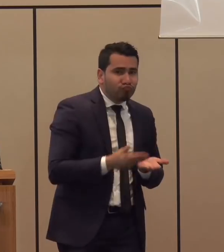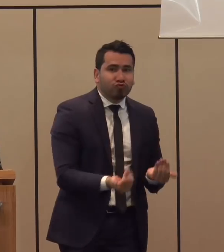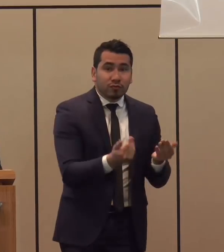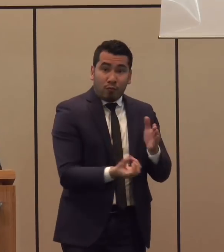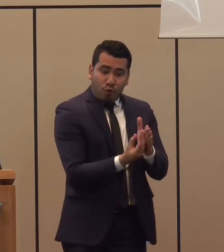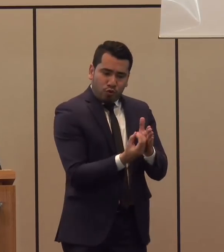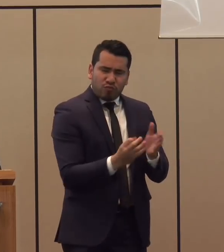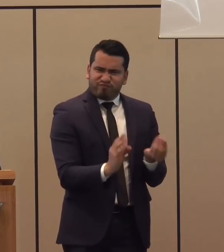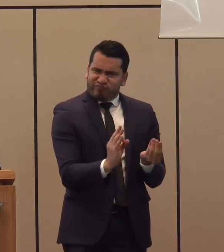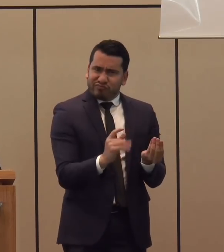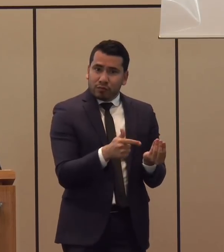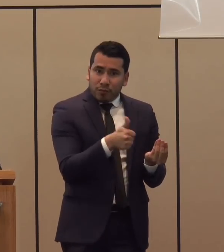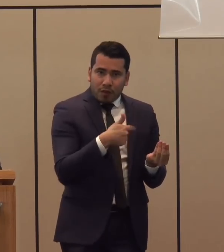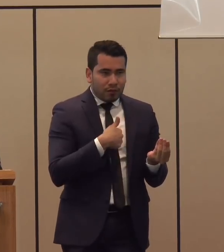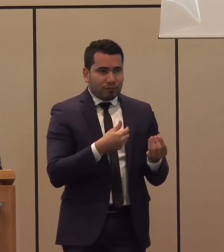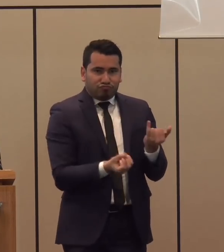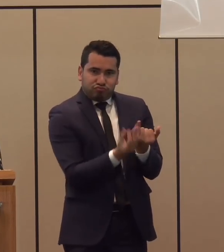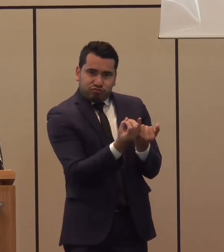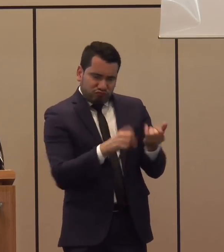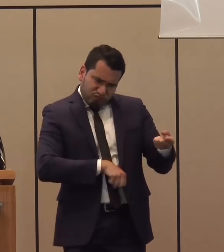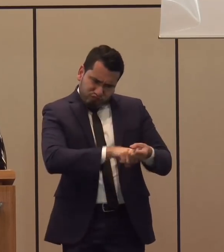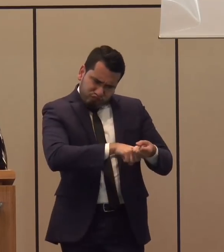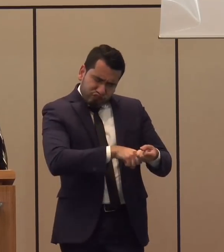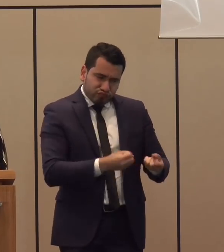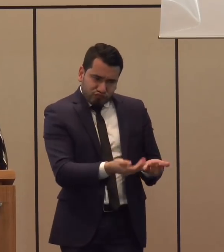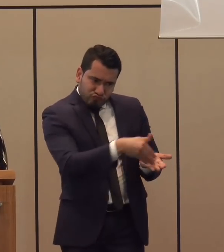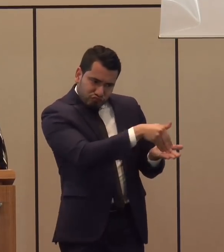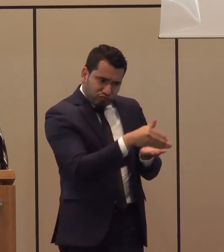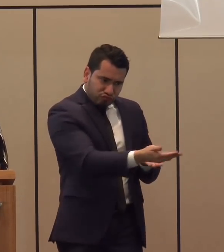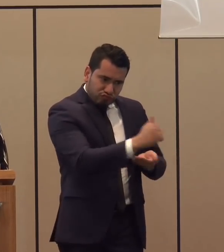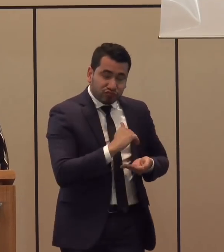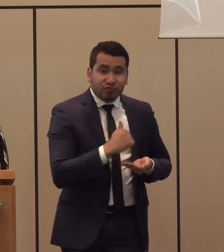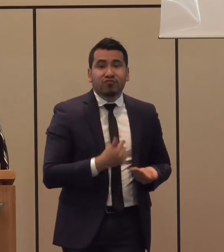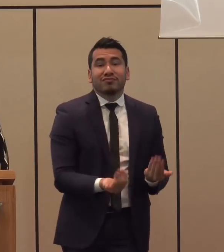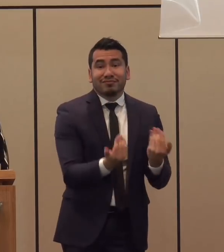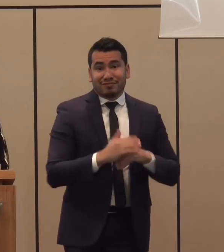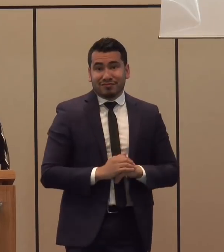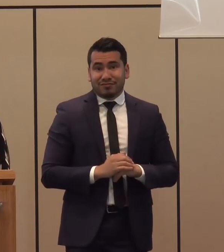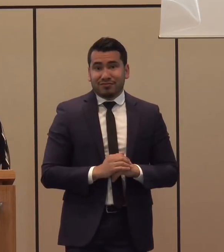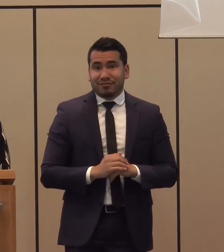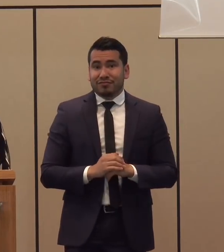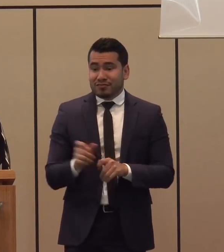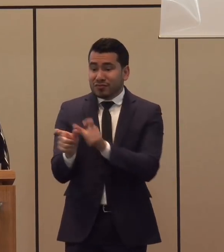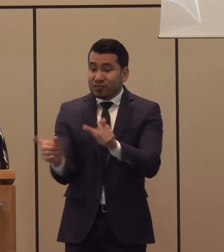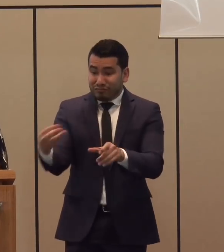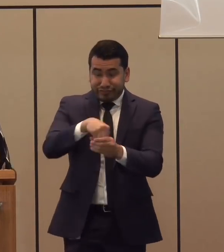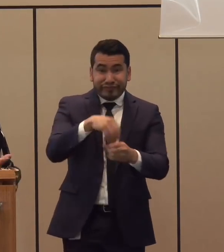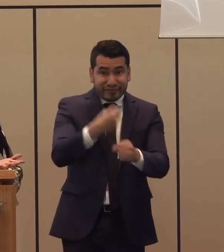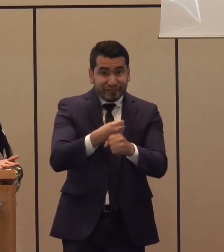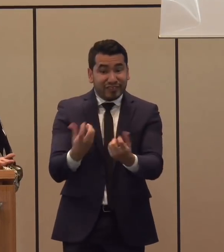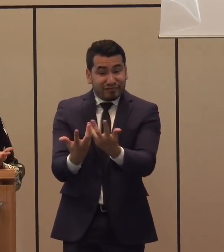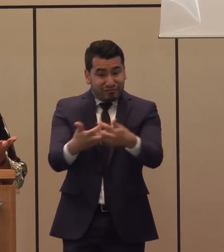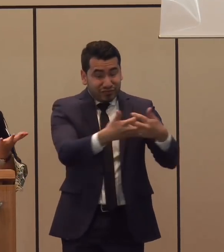calidad apoyamos a nuestra industria apoyemos apoyamos a nuestros a nuestros empleados y trabajadores que